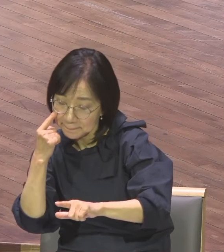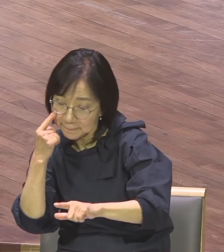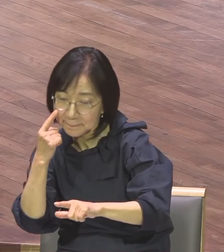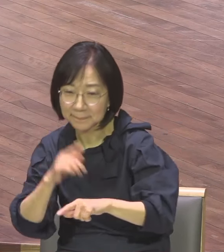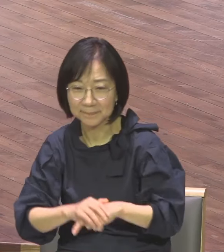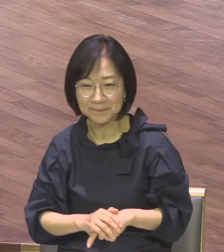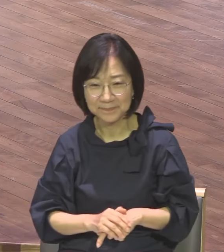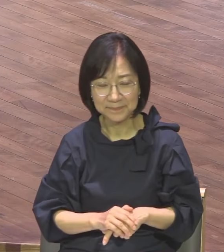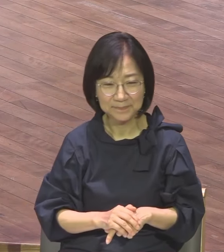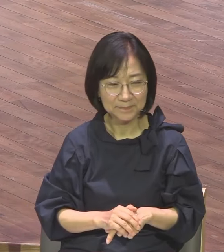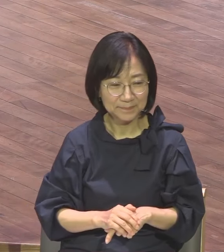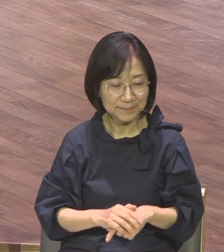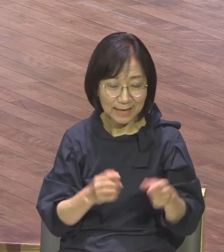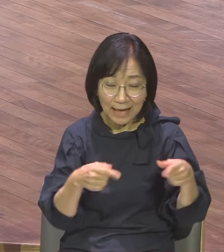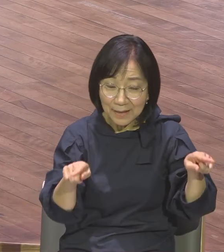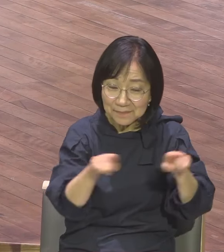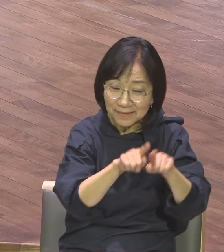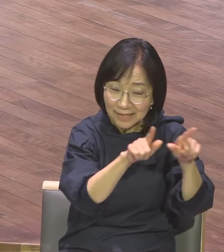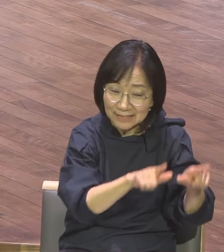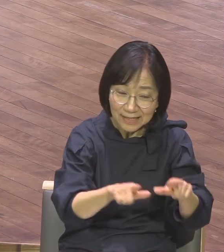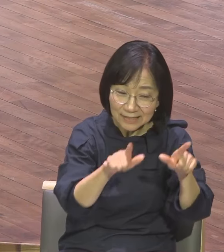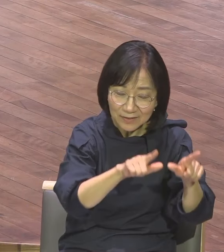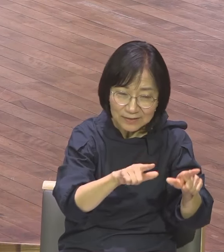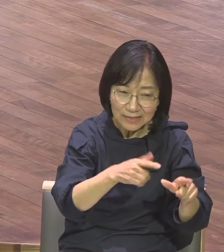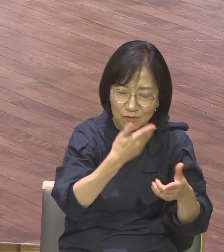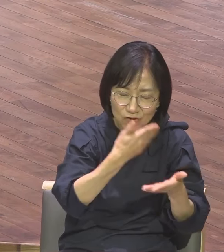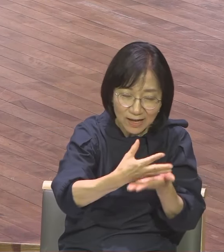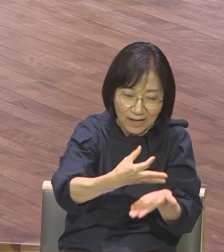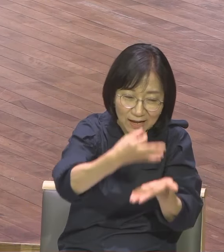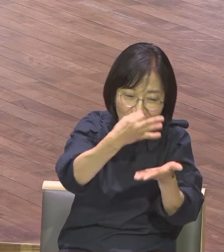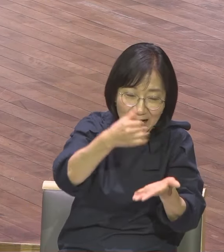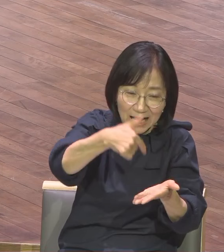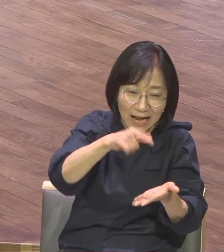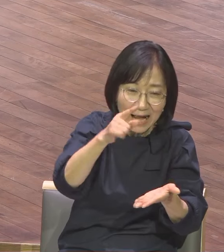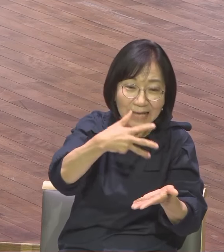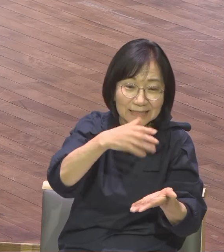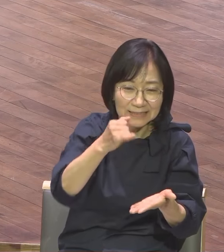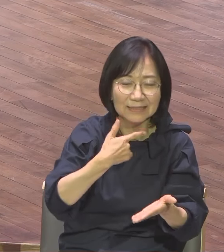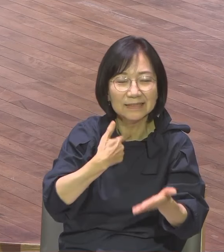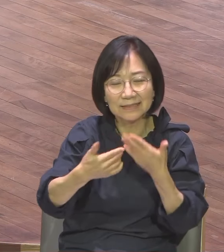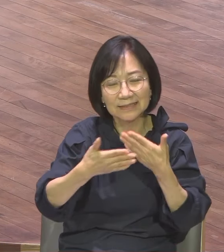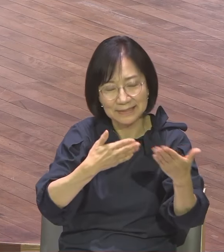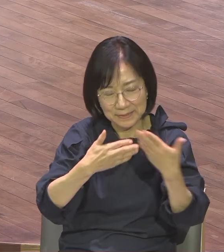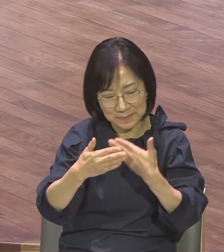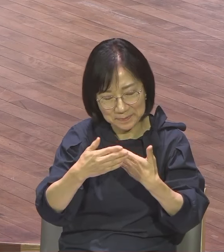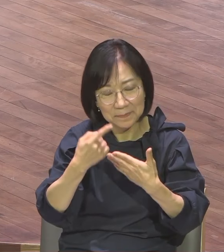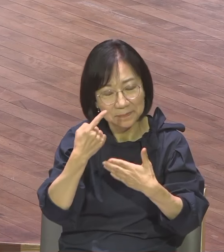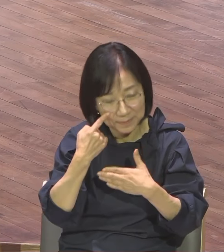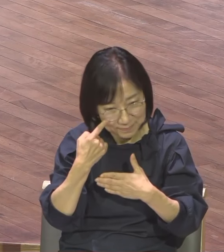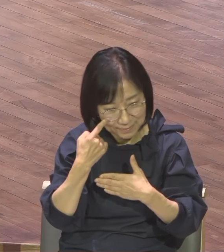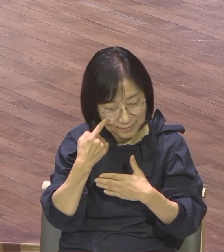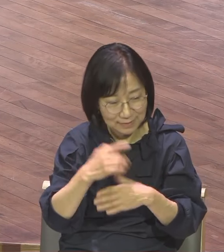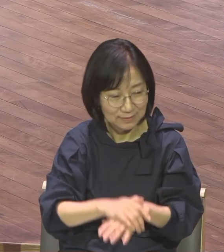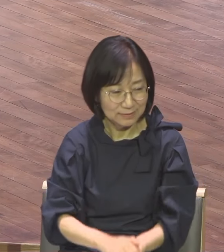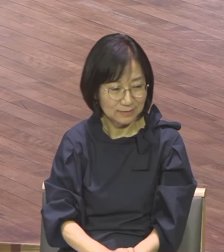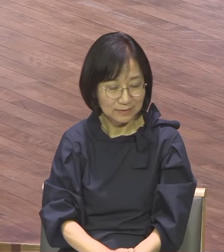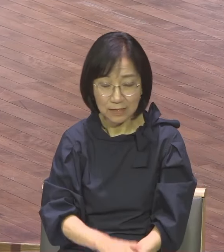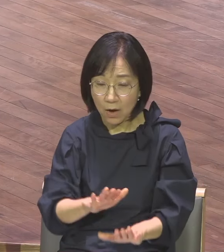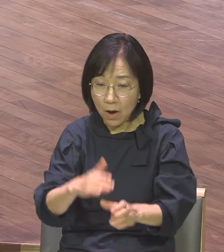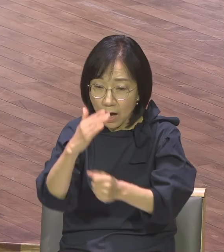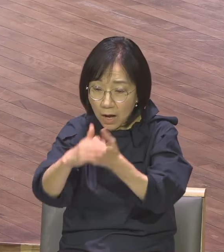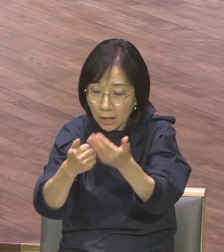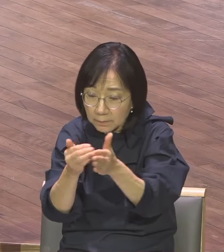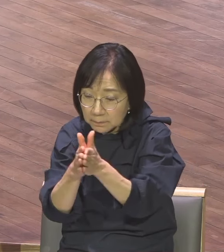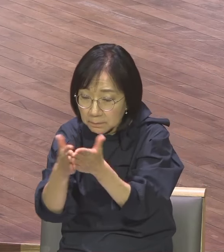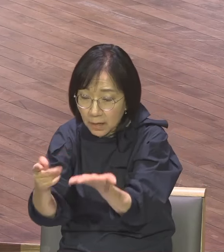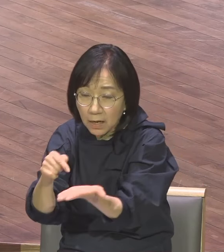함께하는 삶의 가치를 체험해보라는 거지요. 그런데 우리가 살펴본 것처럼 하나님 말씀 성경에는요, 이미